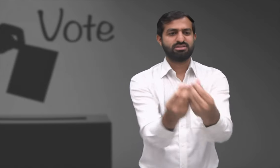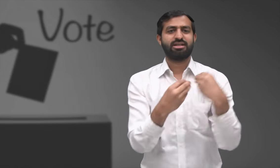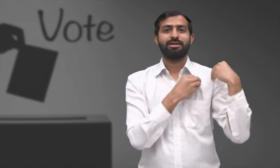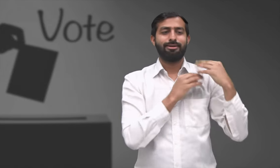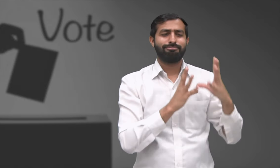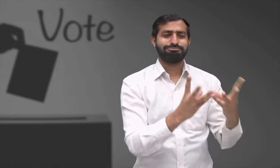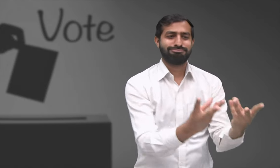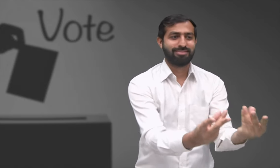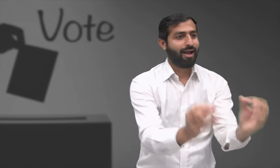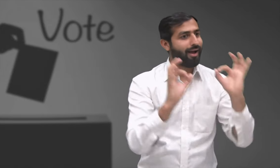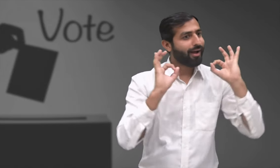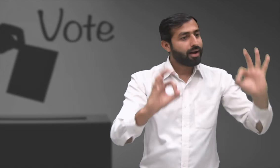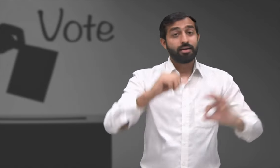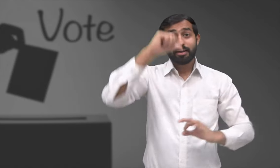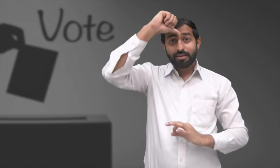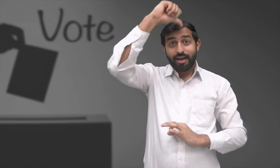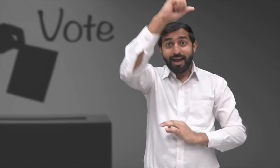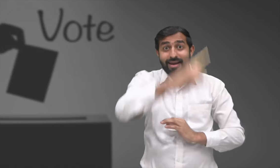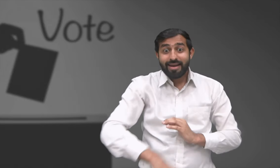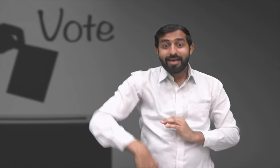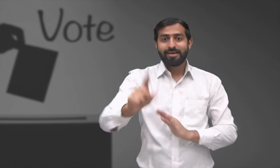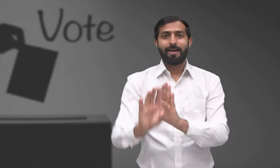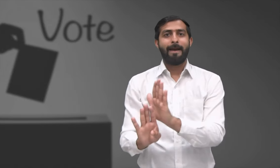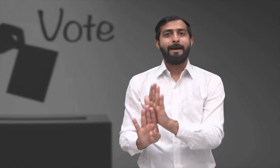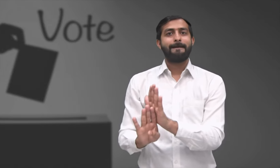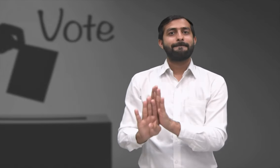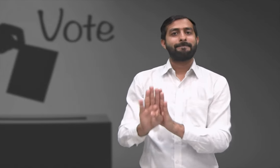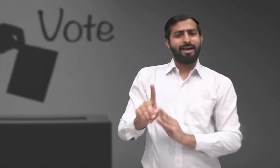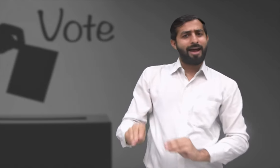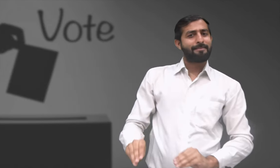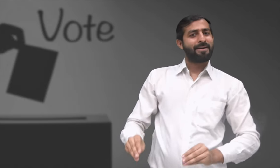है जिससे हमारा देश उन्नति की ओर अग्रसर